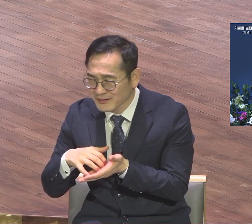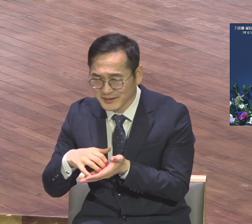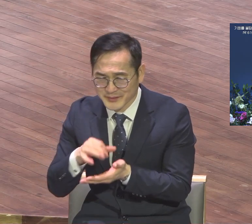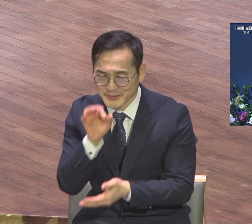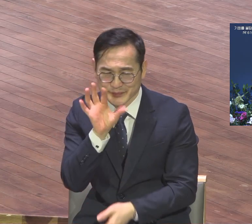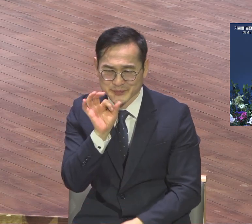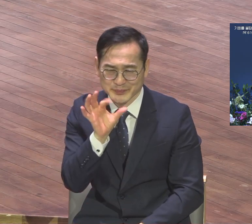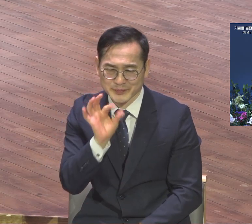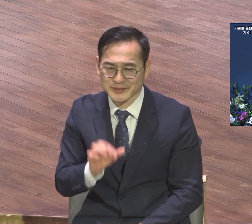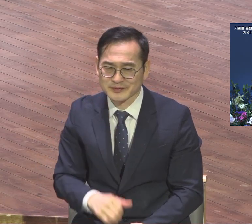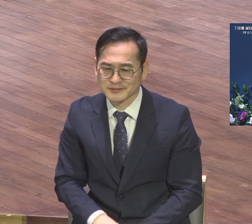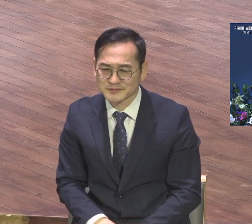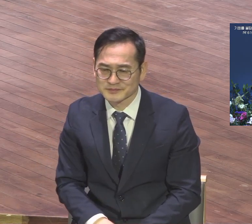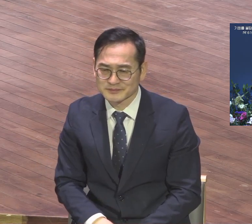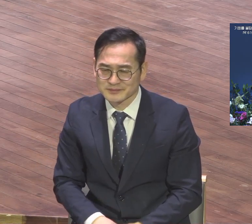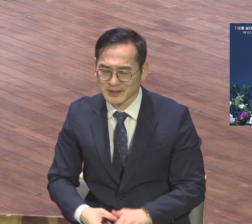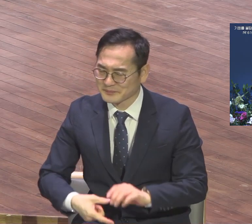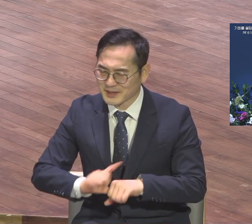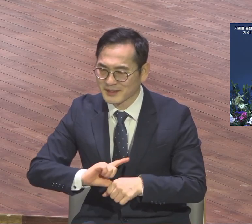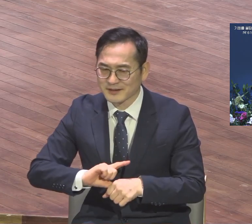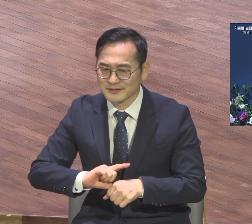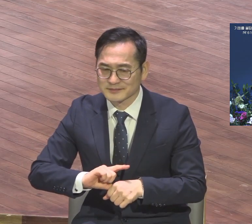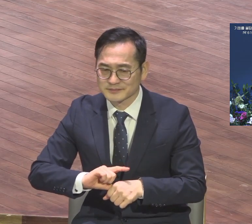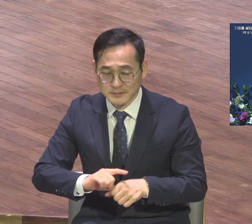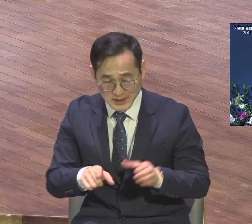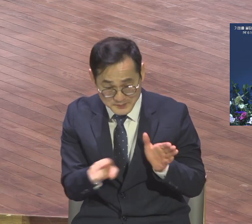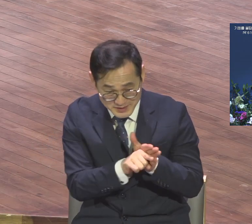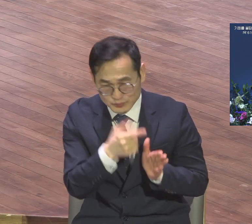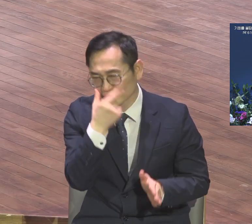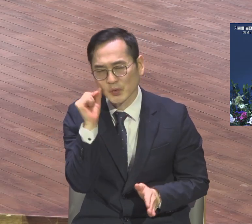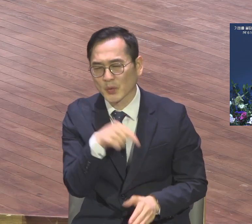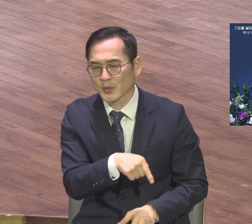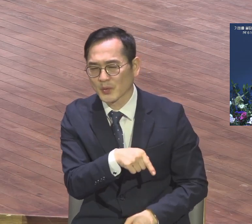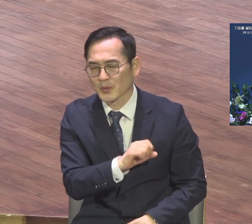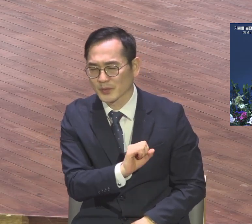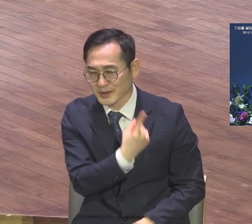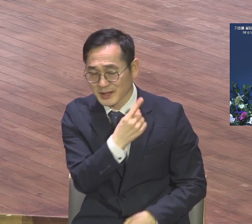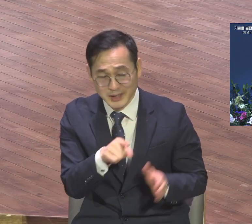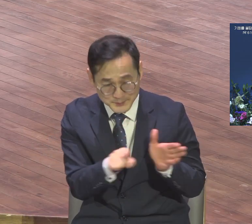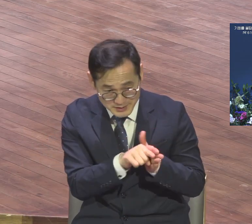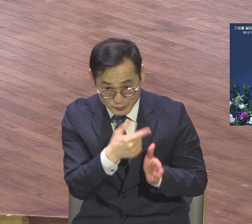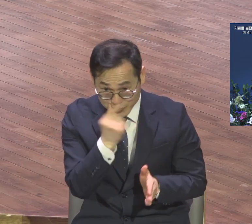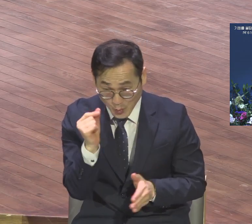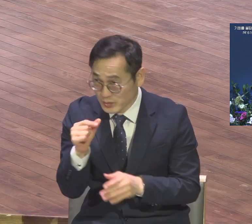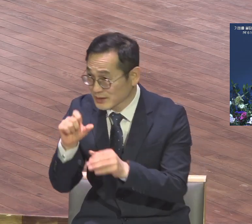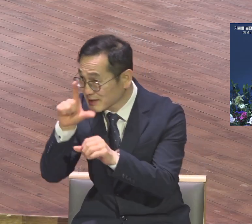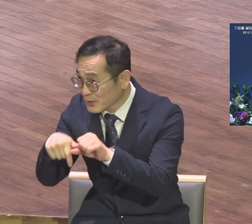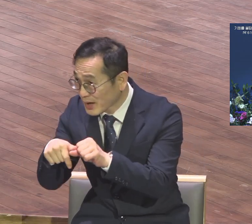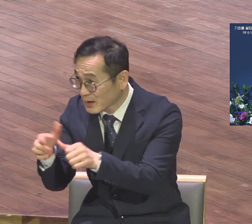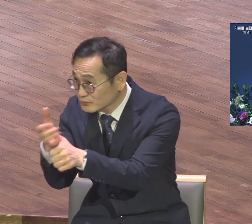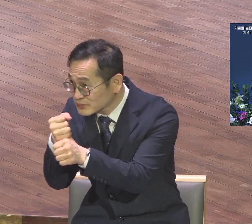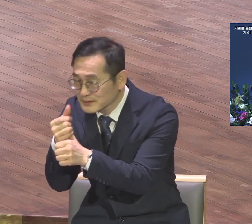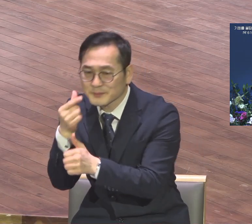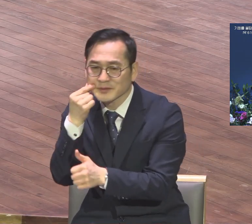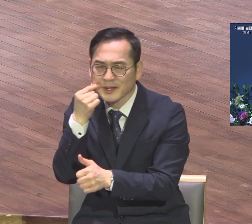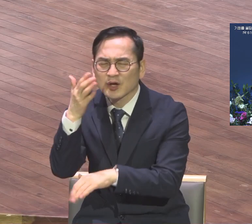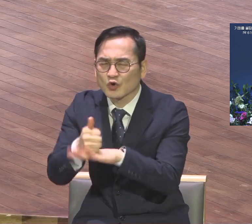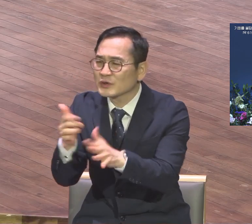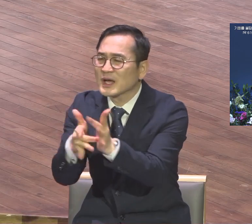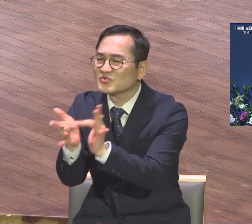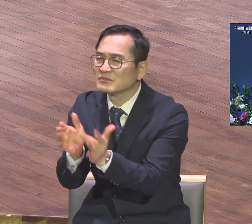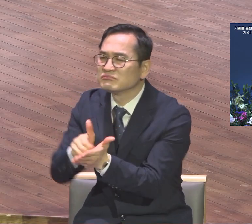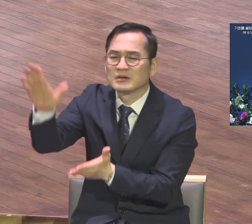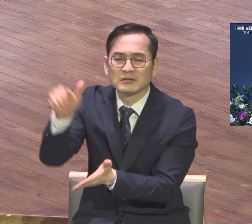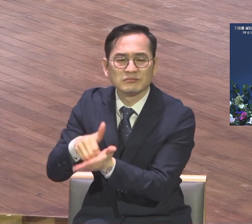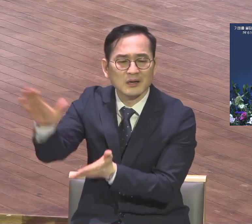기회를 붙잡는 믿음이 없어서, 믿음이 없어서, 기회를 붙잡는 믿음이 없어서 예수님을 배척한